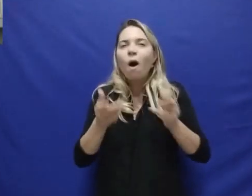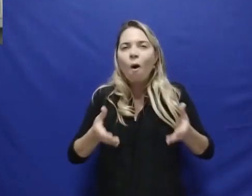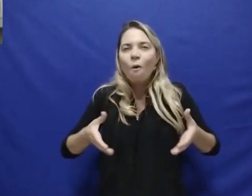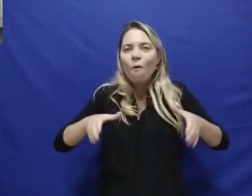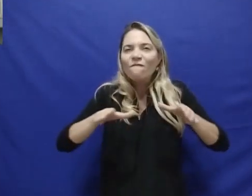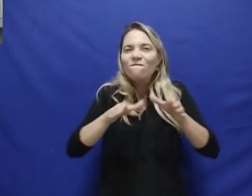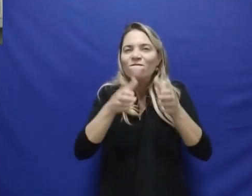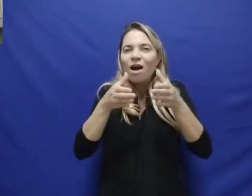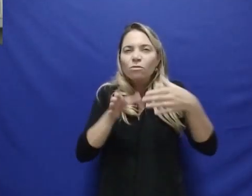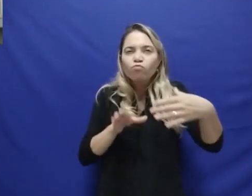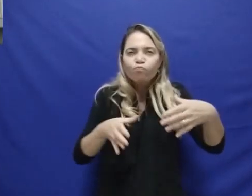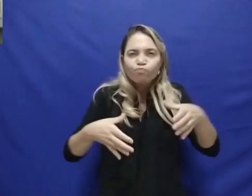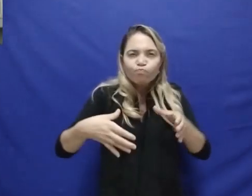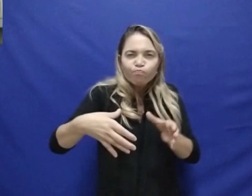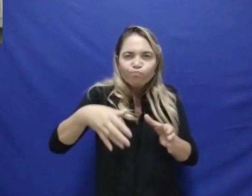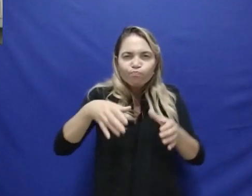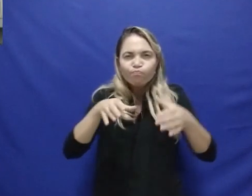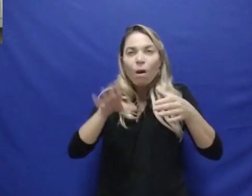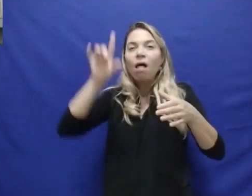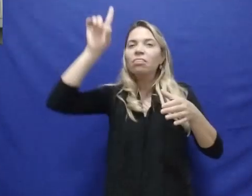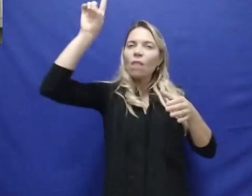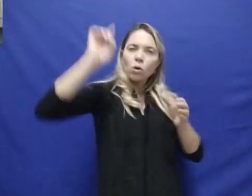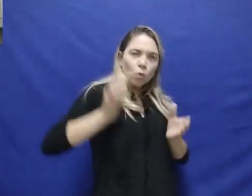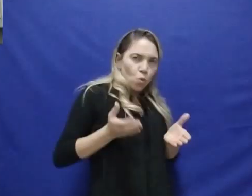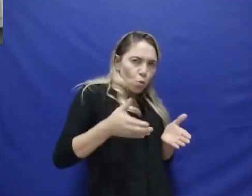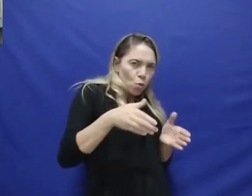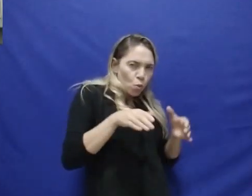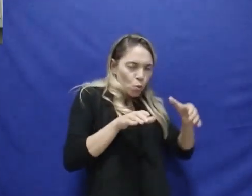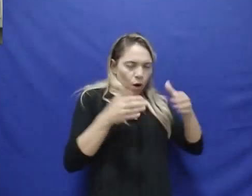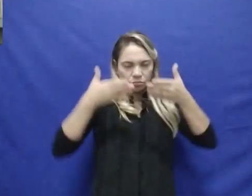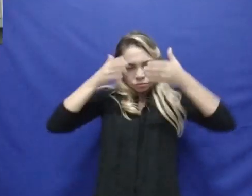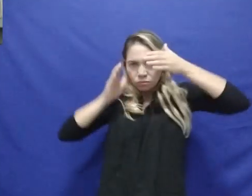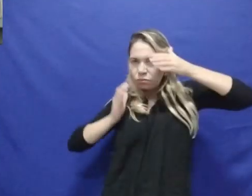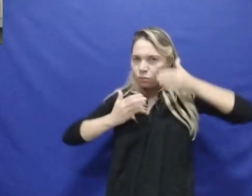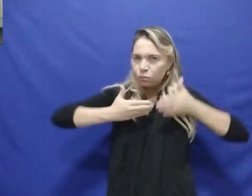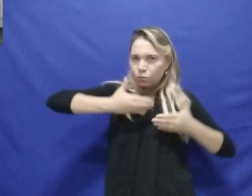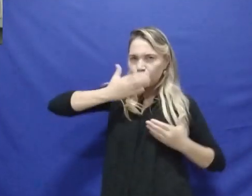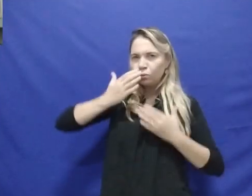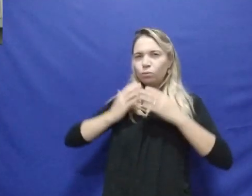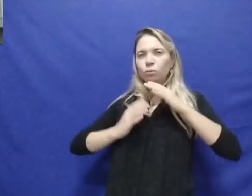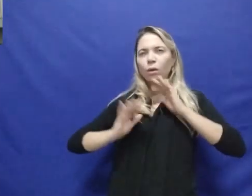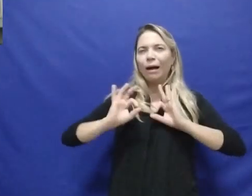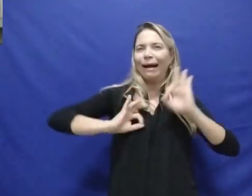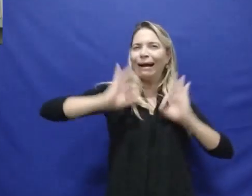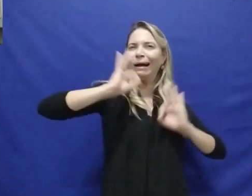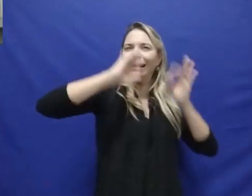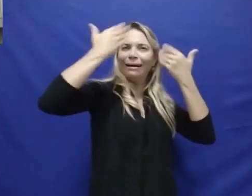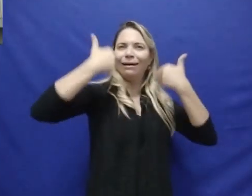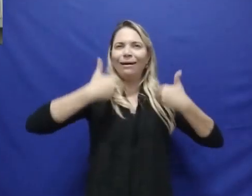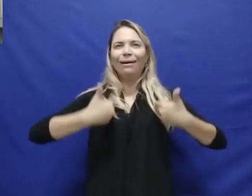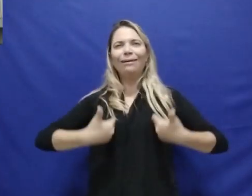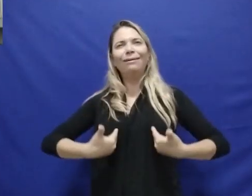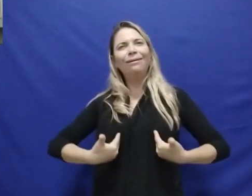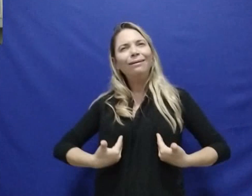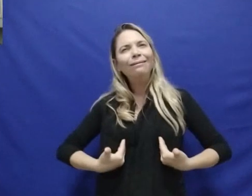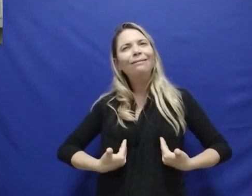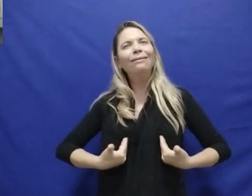seu pai contra a correnteza. E os dois juntos começaram a ver a embarcação vencer as